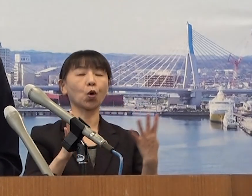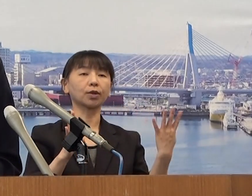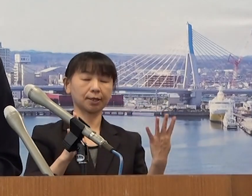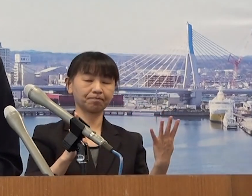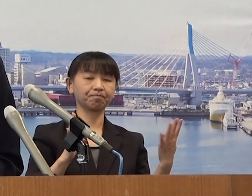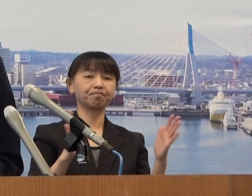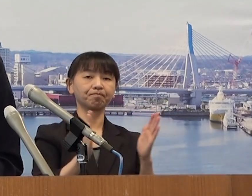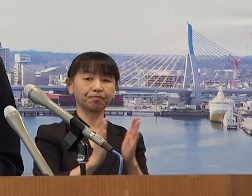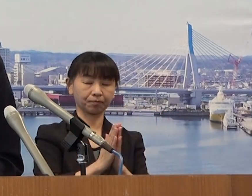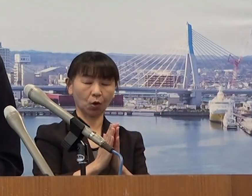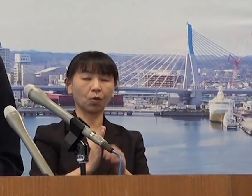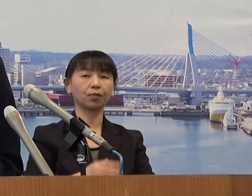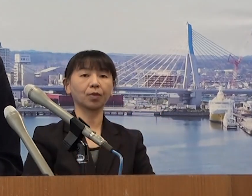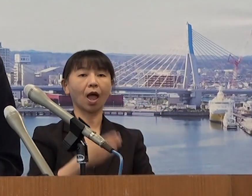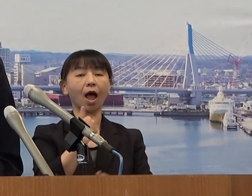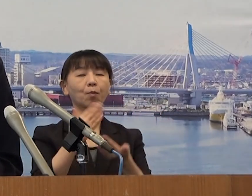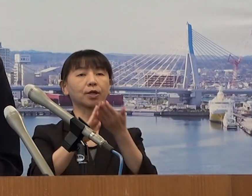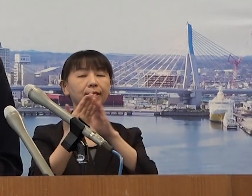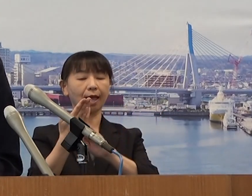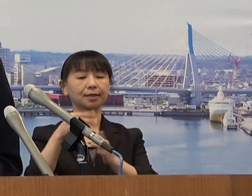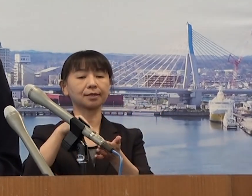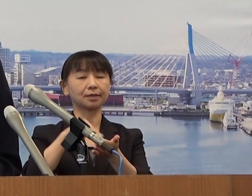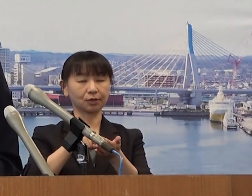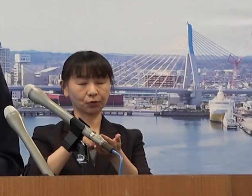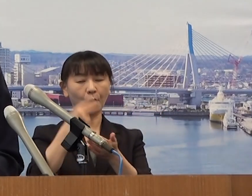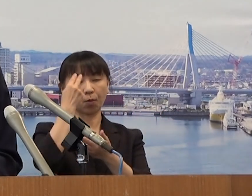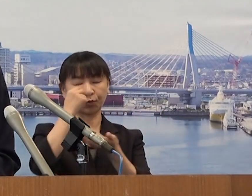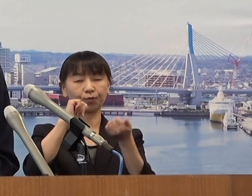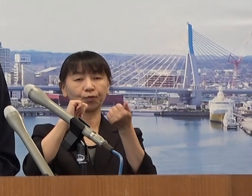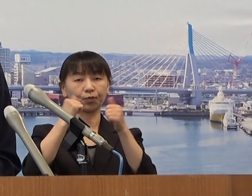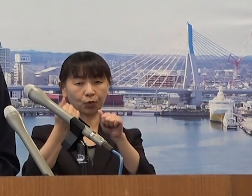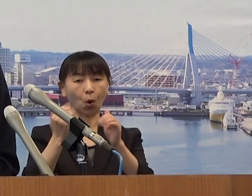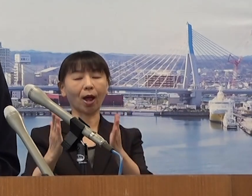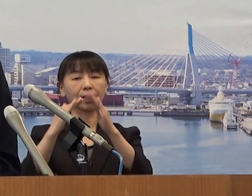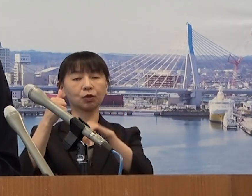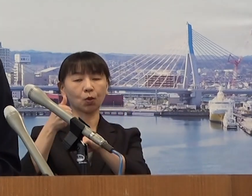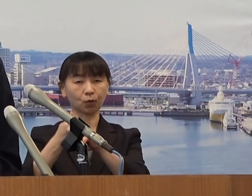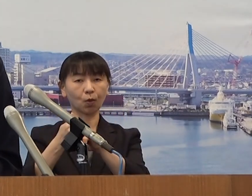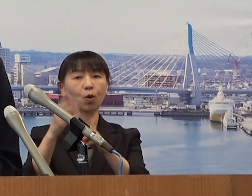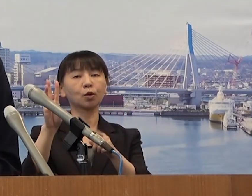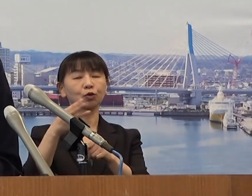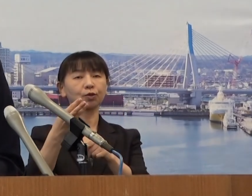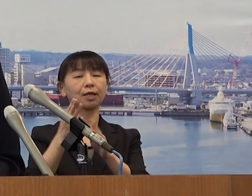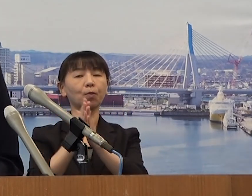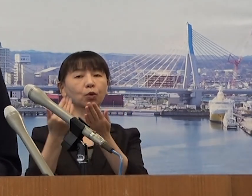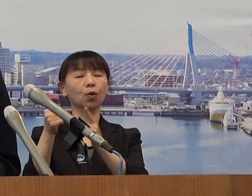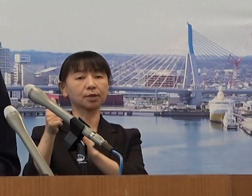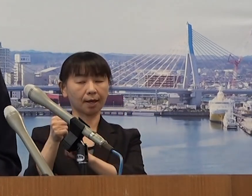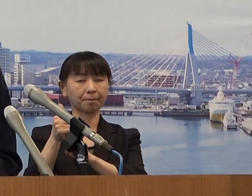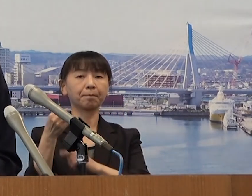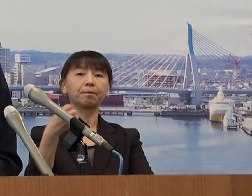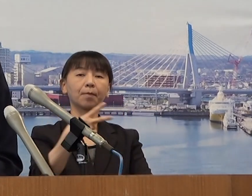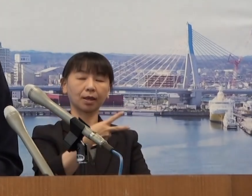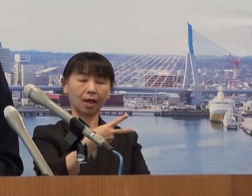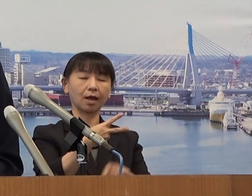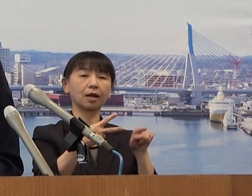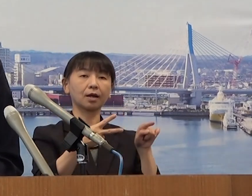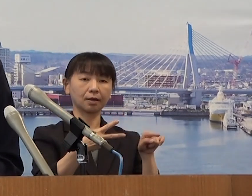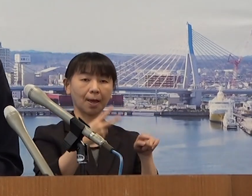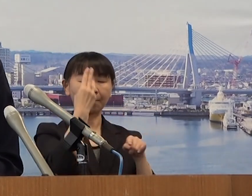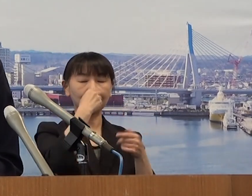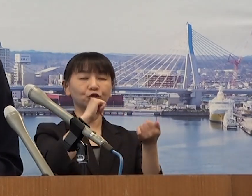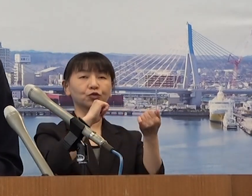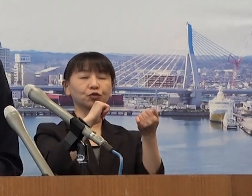ト、青森県立美術館館長の杉本康夫様、公益財団法人大原美術